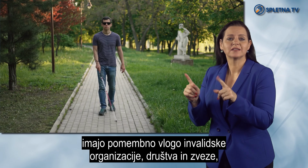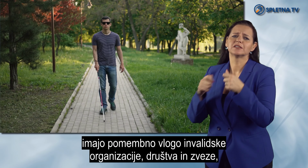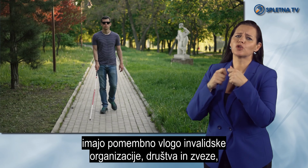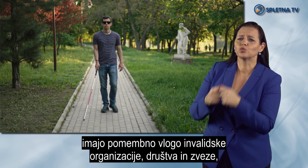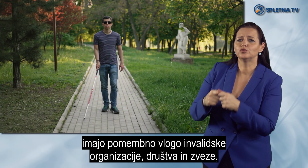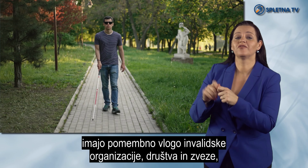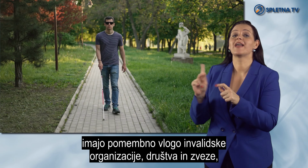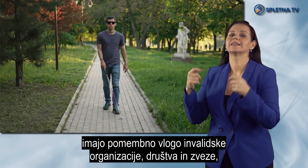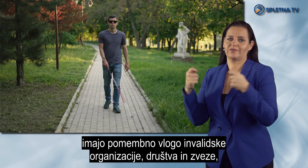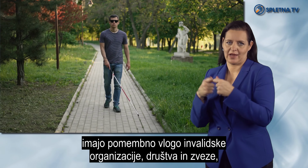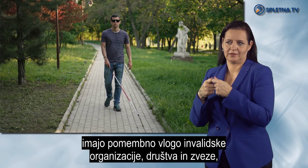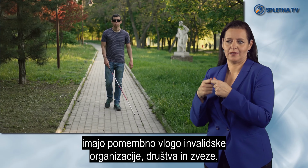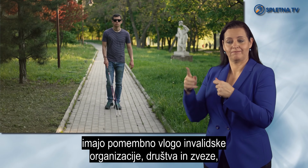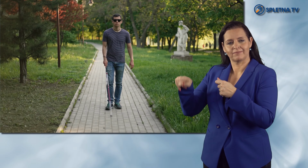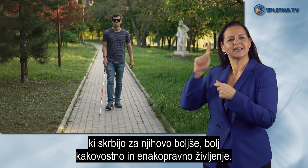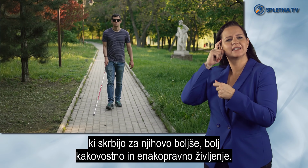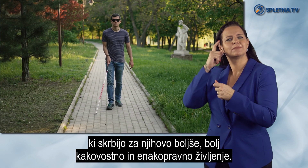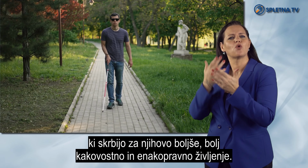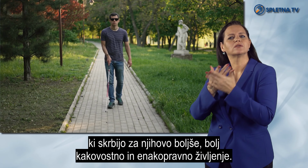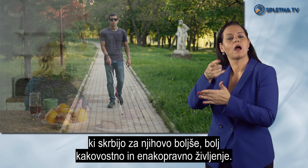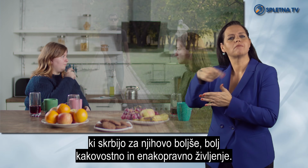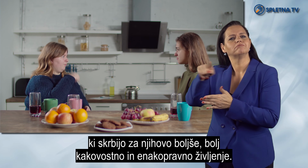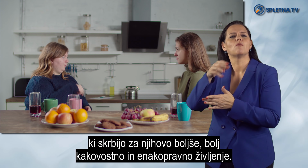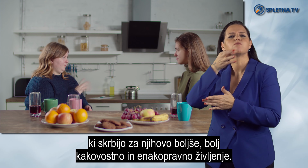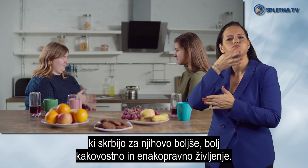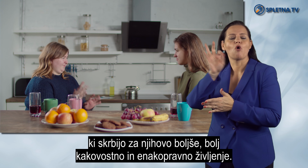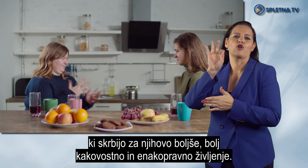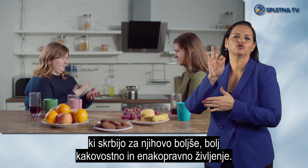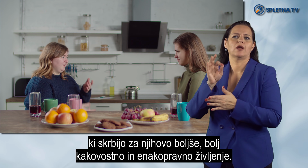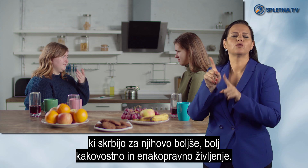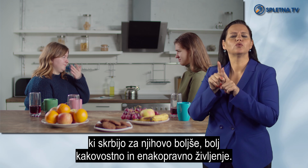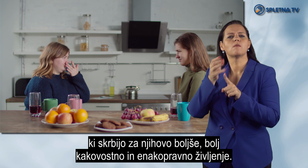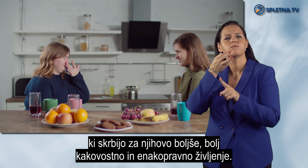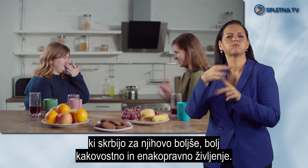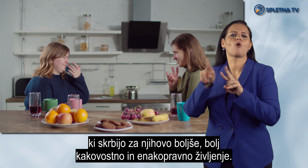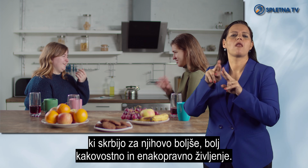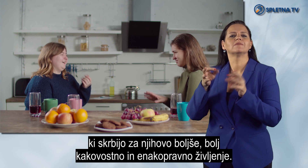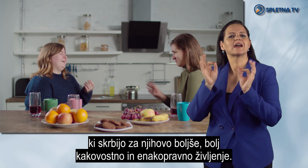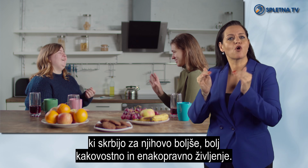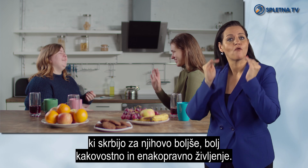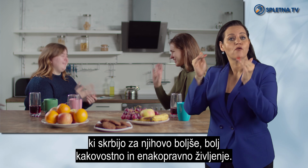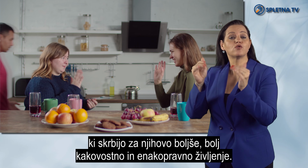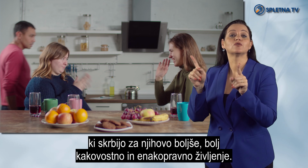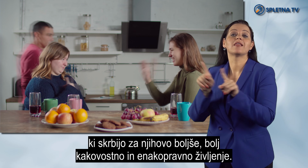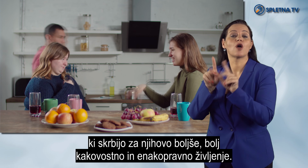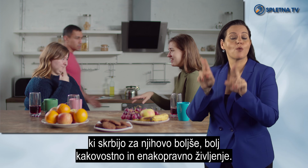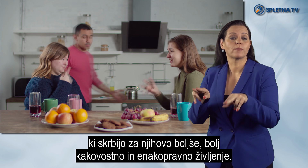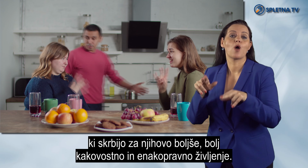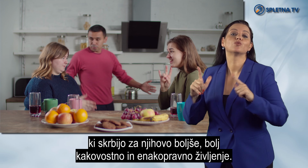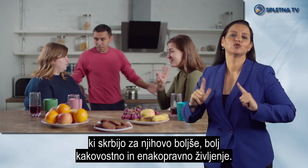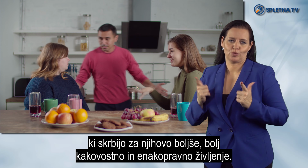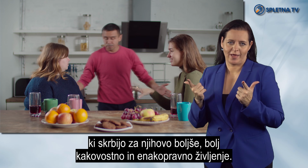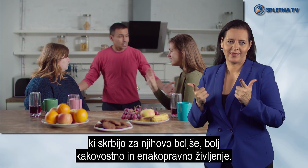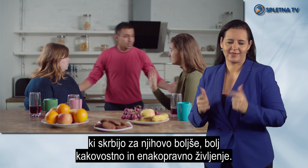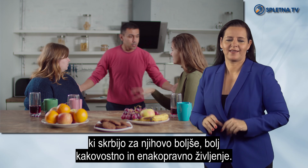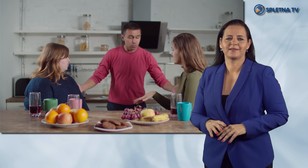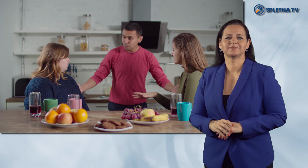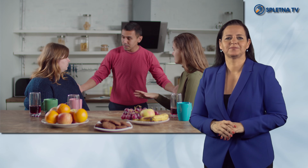organizacije, društva in zveze, ki skrbijo za njihovo boljše, bolj kakovostno in